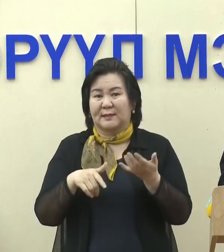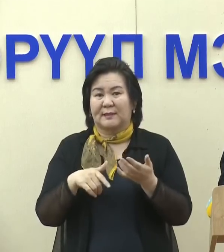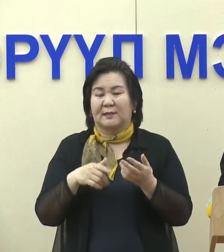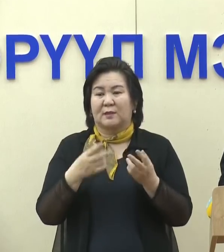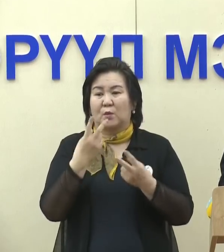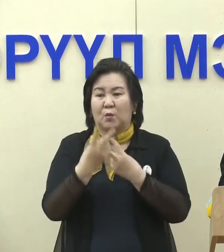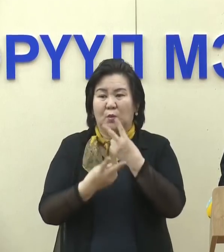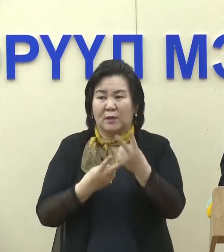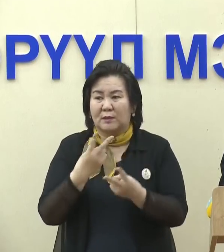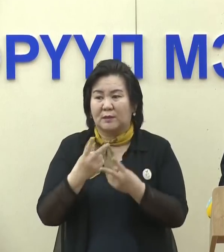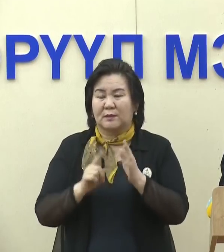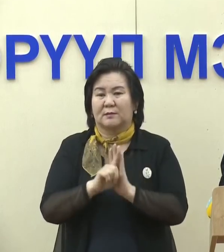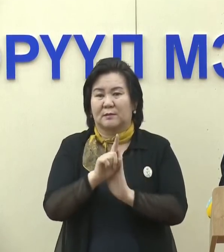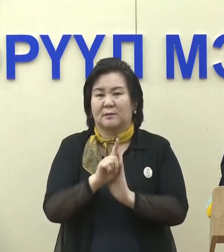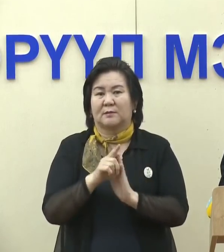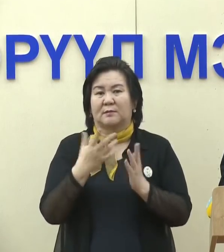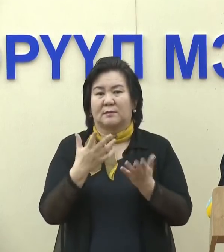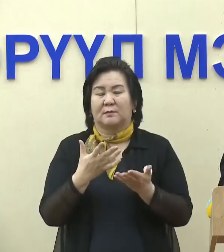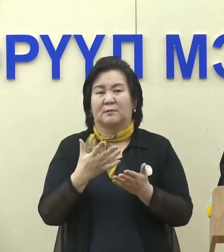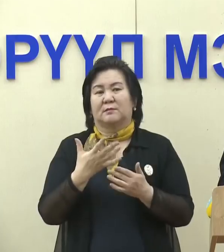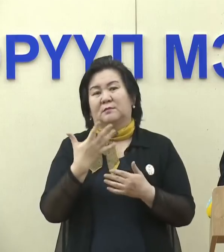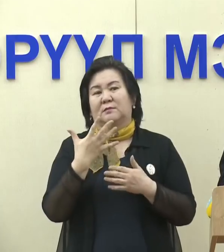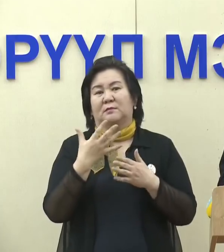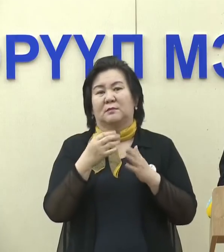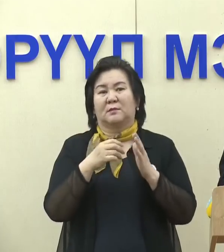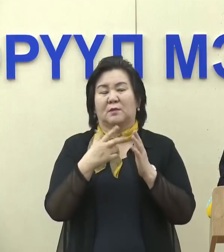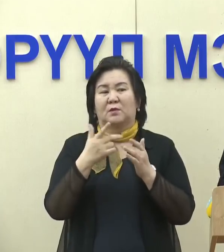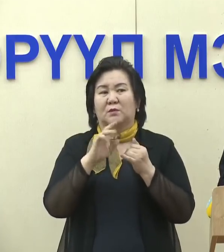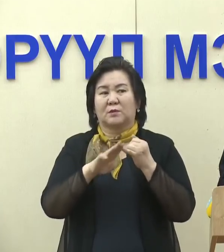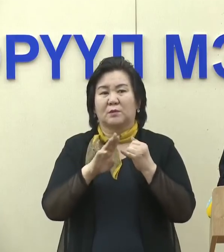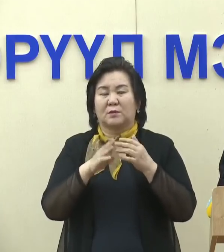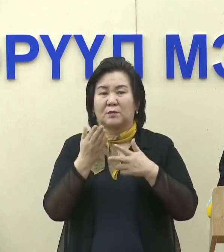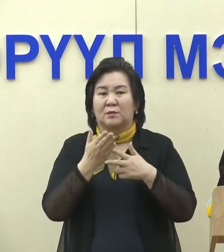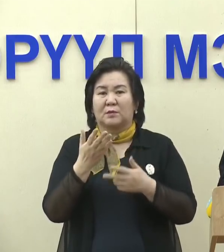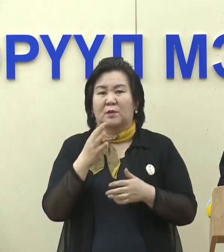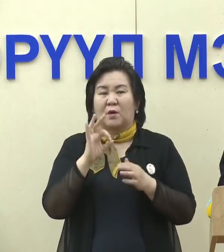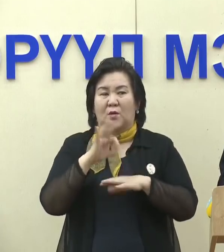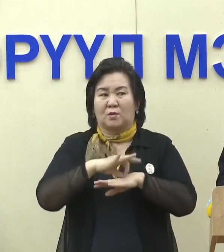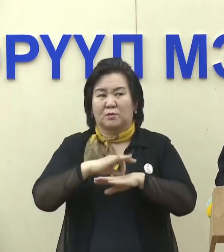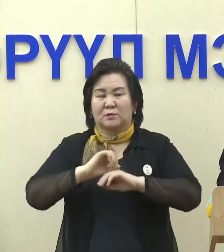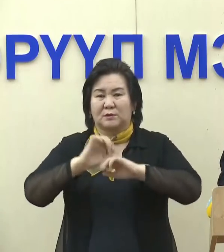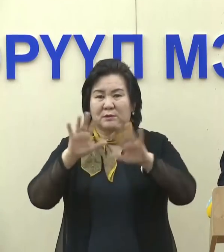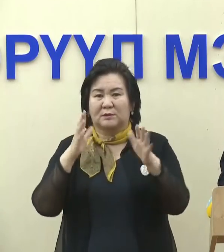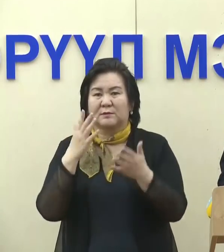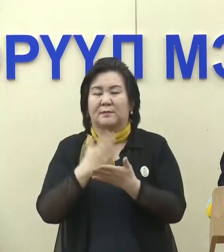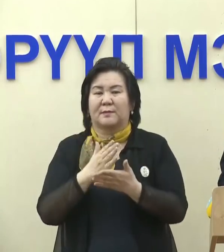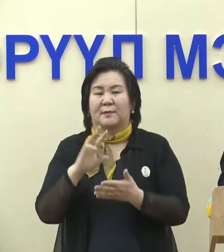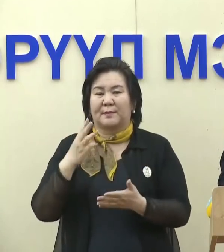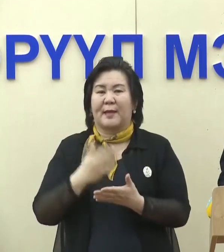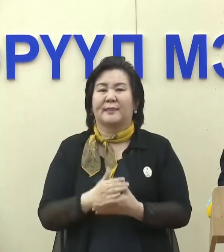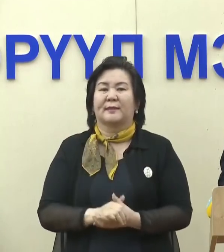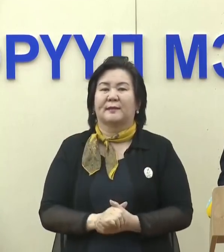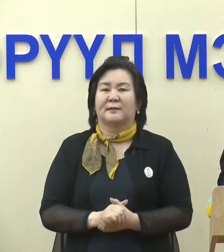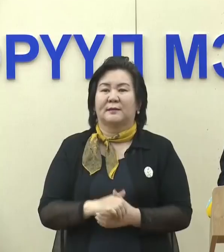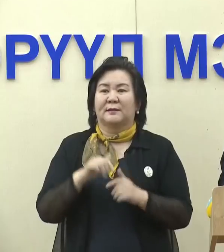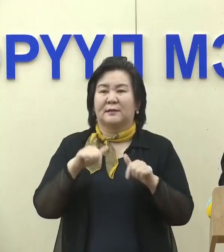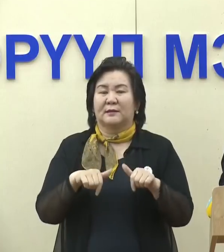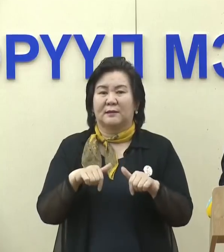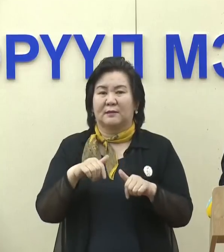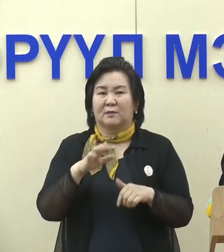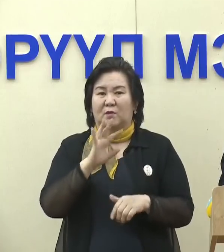үйл ажиллагаа эхлэх бөгөөд 5-р сарыг дуустал олон улсын бүх нислэгийг үлдэхгүй гэж зарласан байгаа юм байна. За энэ